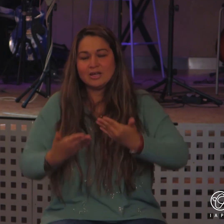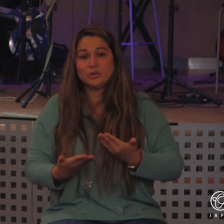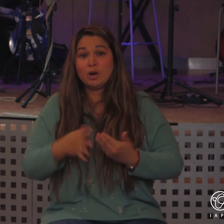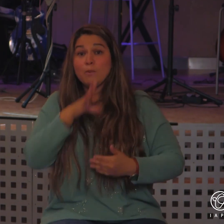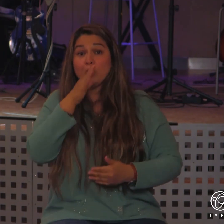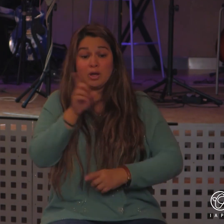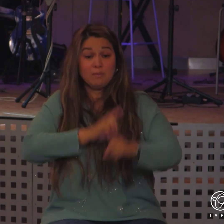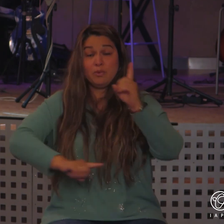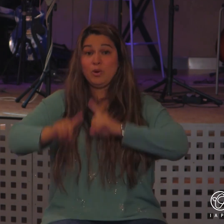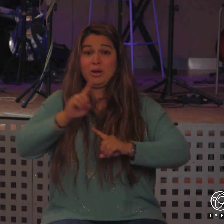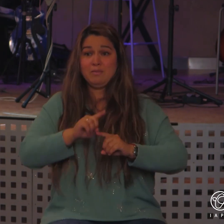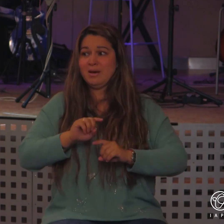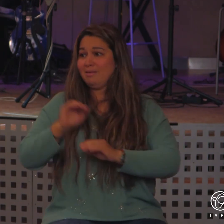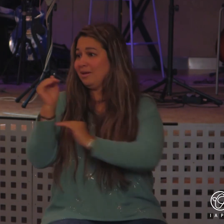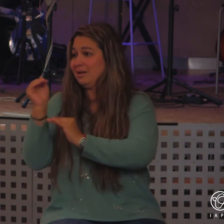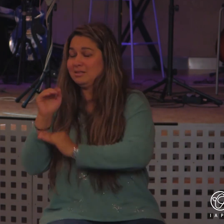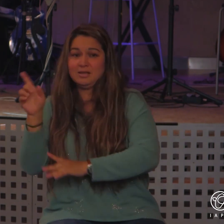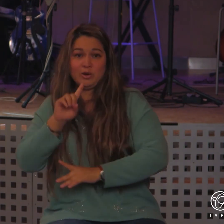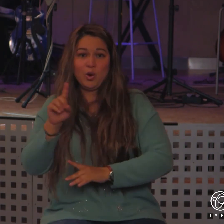es un problema mío.